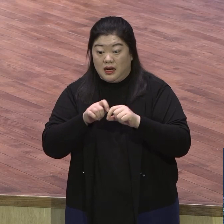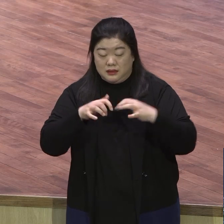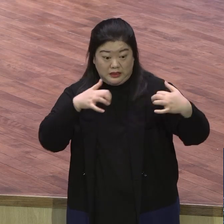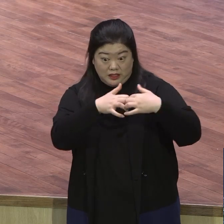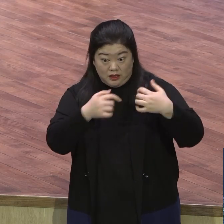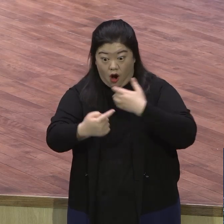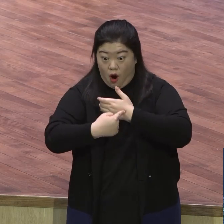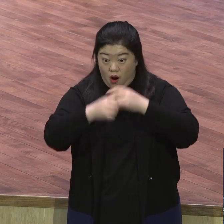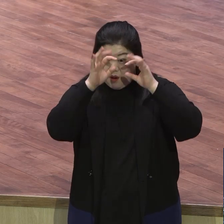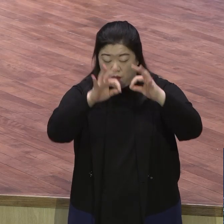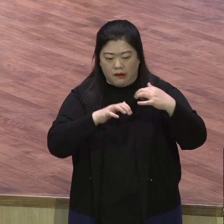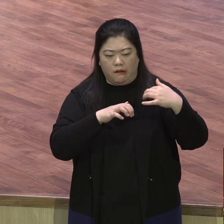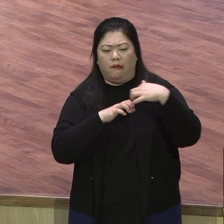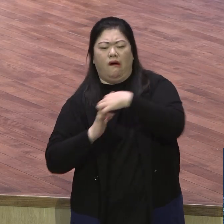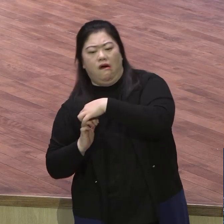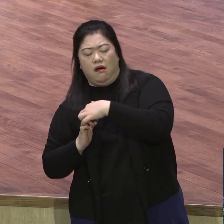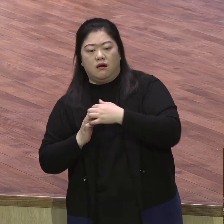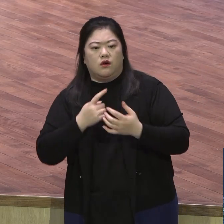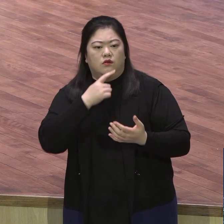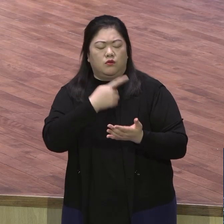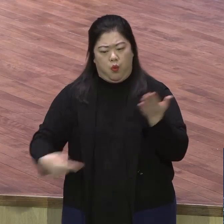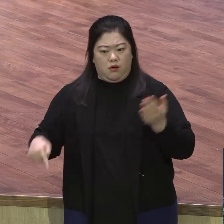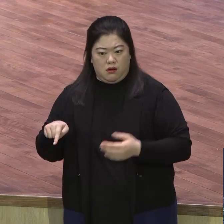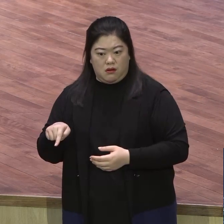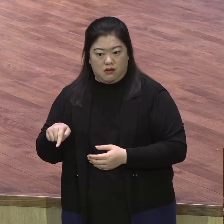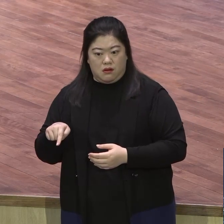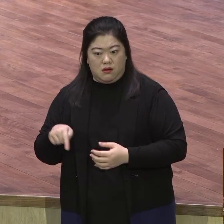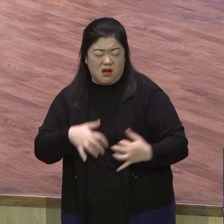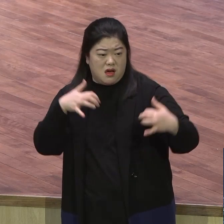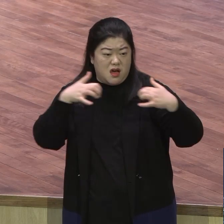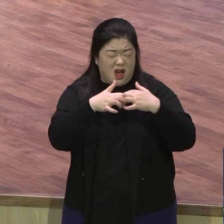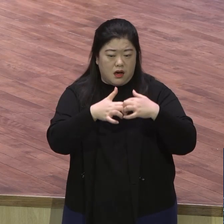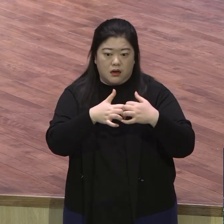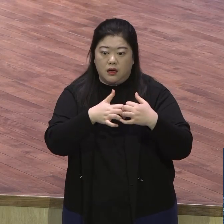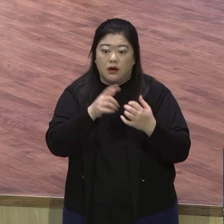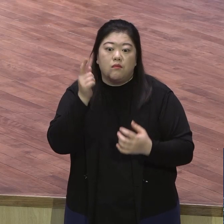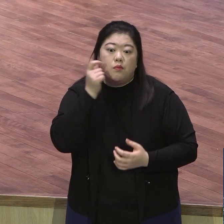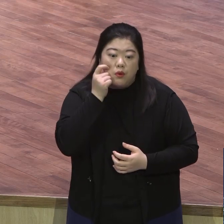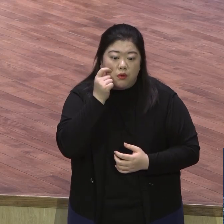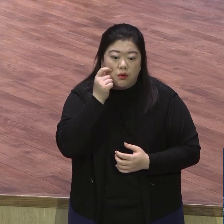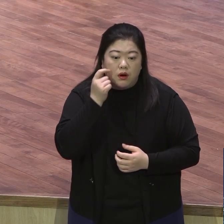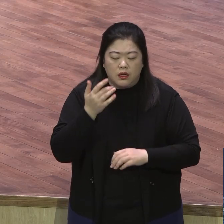이스라엘 자체로서는 블레셋의 공격을 이길 수가 없기 때문에